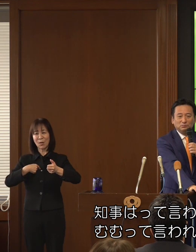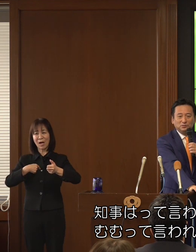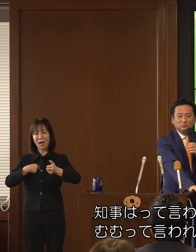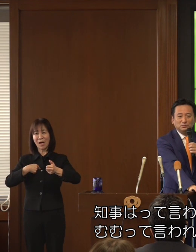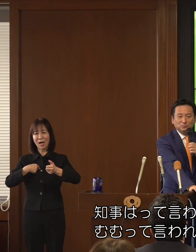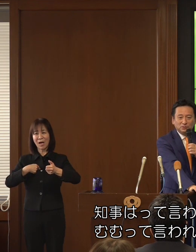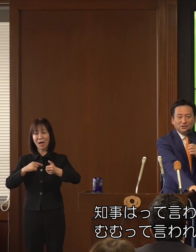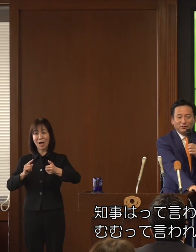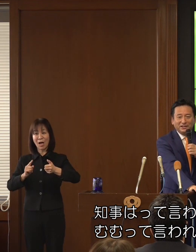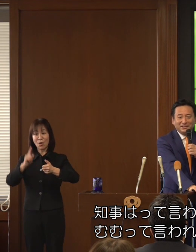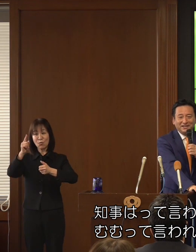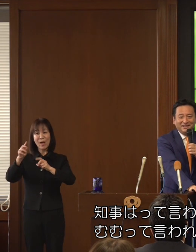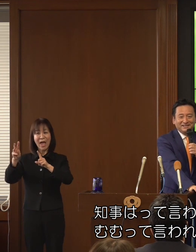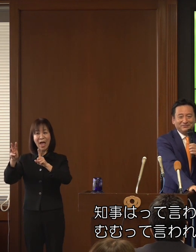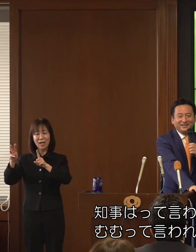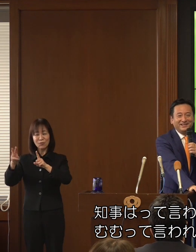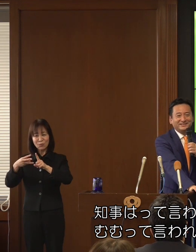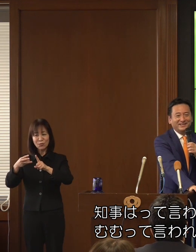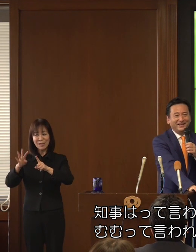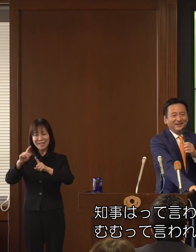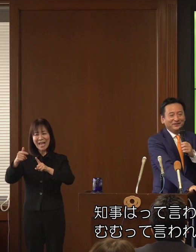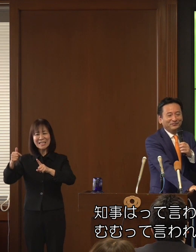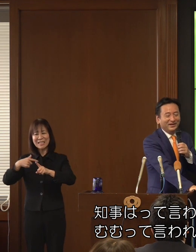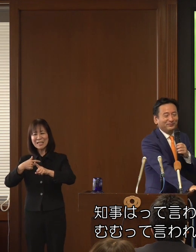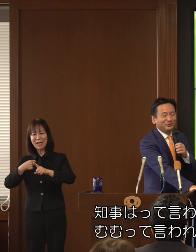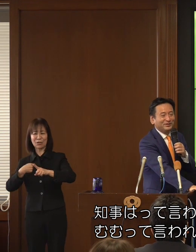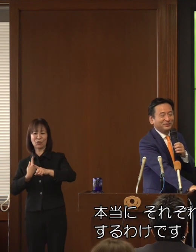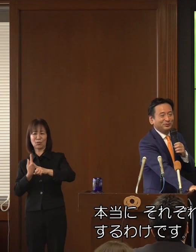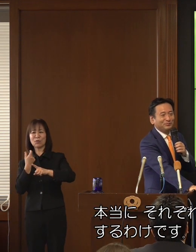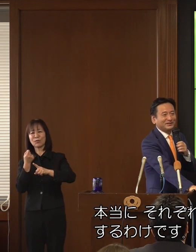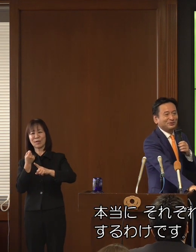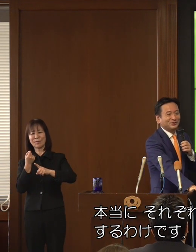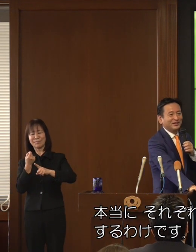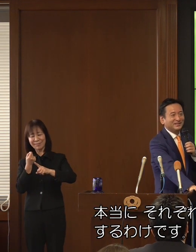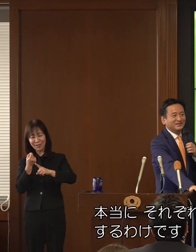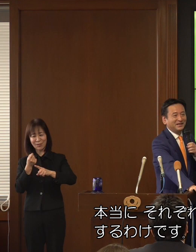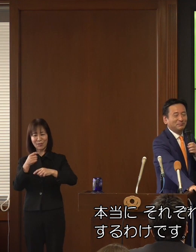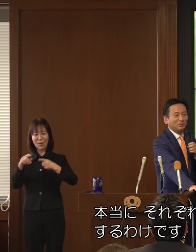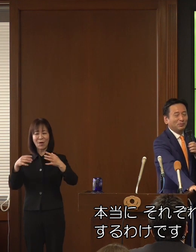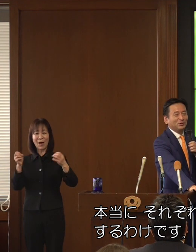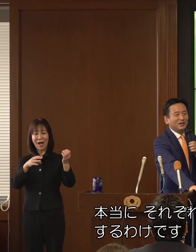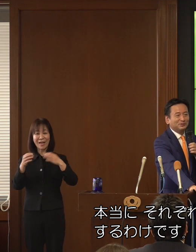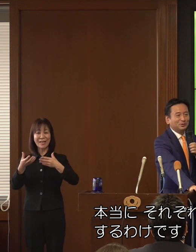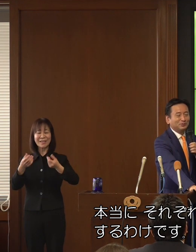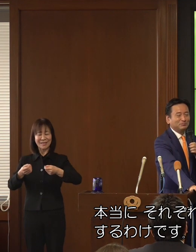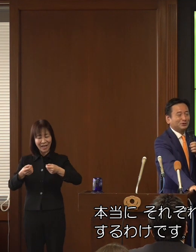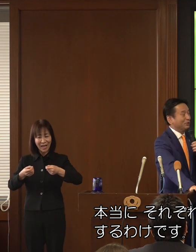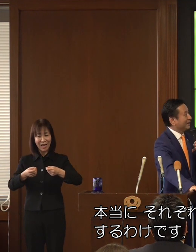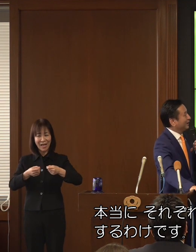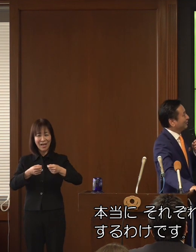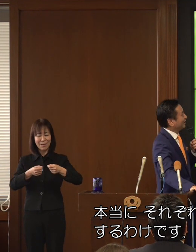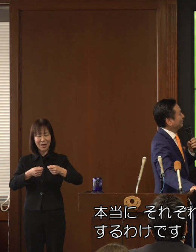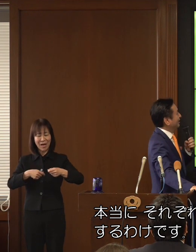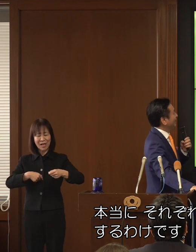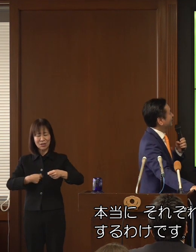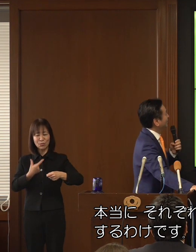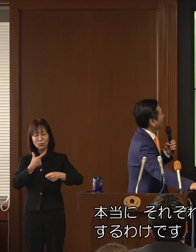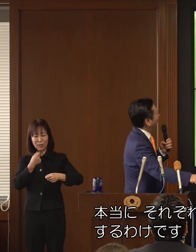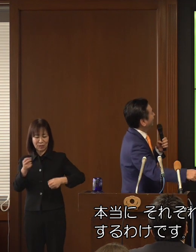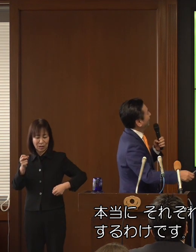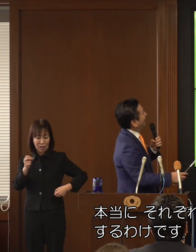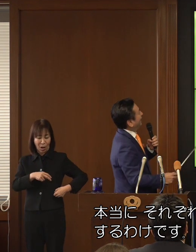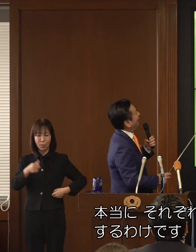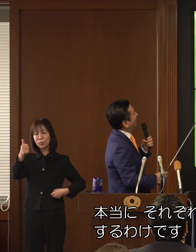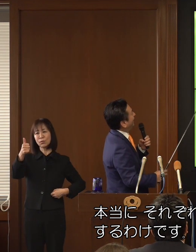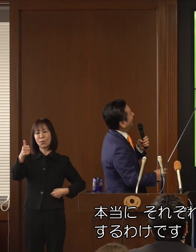らむむって言われてしまってですね、まあ本当にまあ、それぞれですね、やっぱ思いのある武将があったりとかするわけですけ